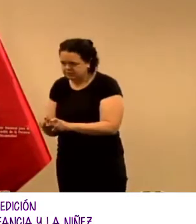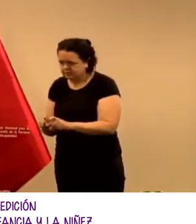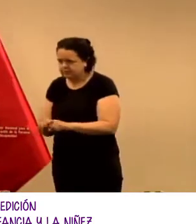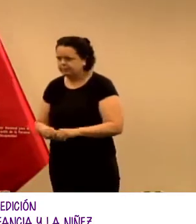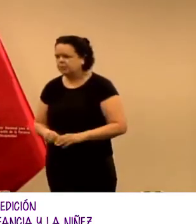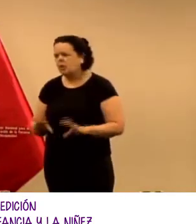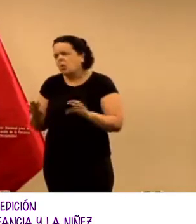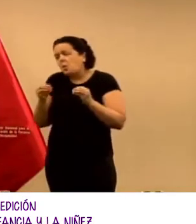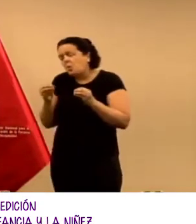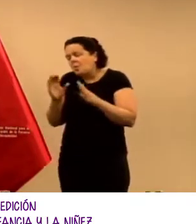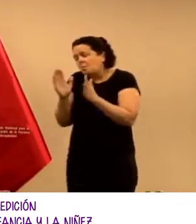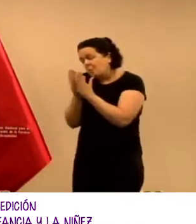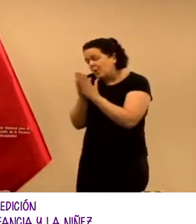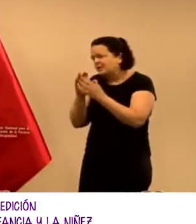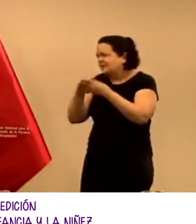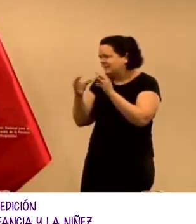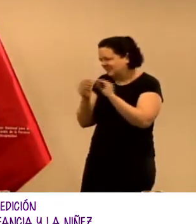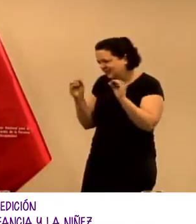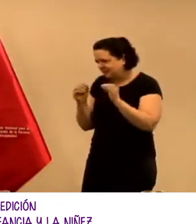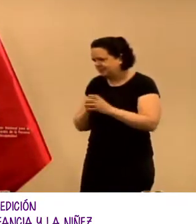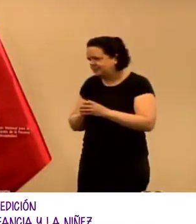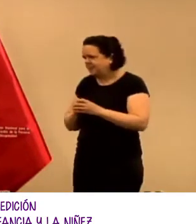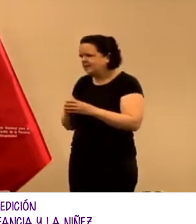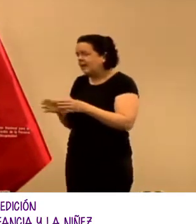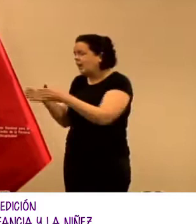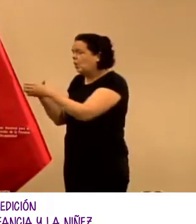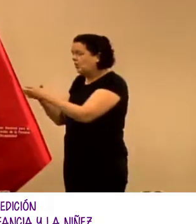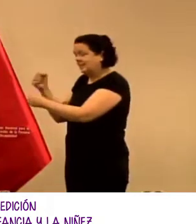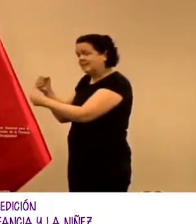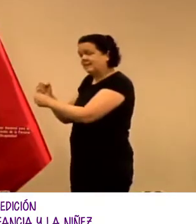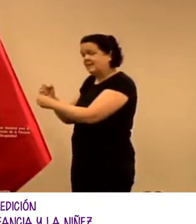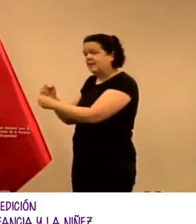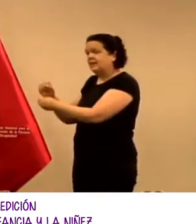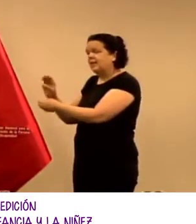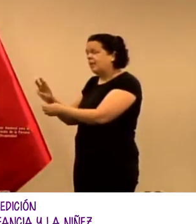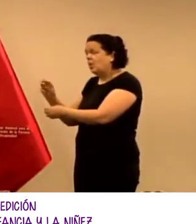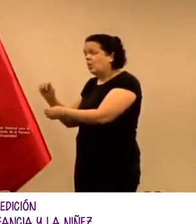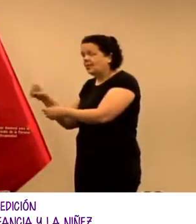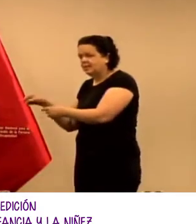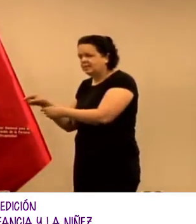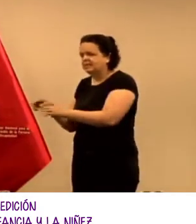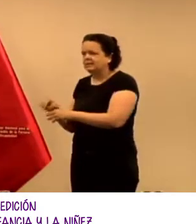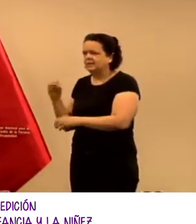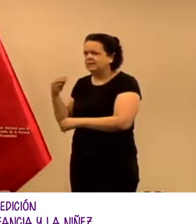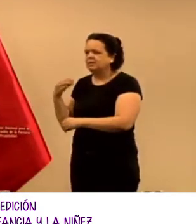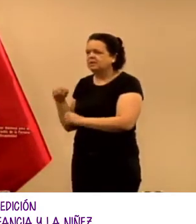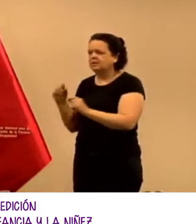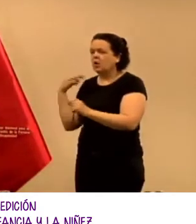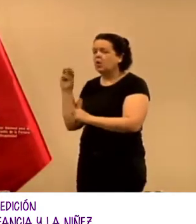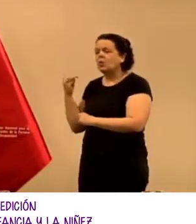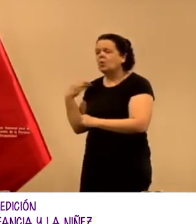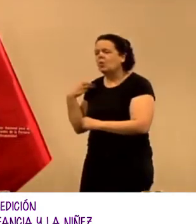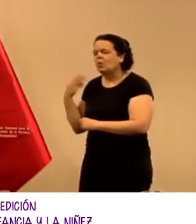Un poco de historia. El grupo de Washington, el grupo de trabajo del Grupo de Washington sobre el funcionamiento del niño se constituye